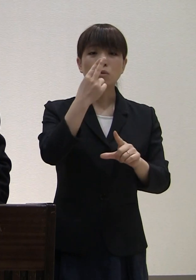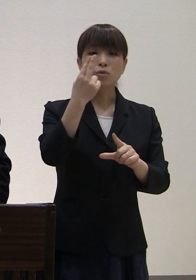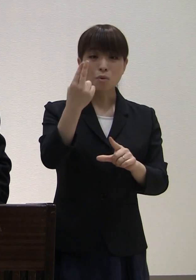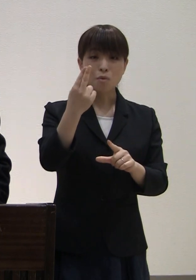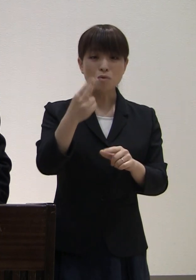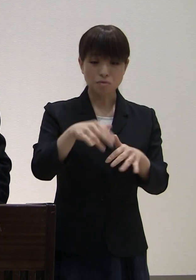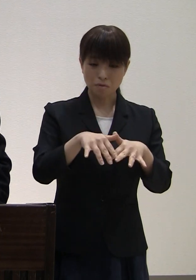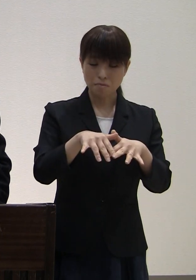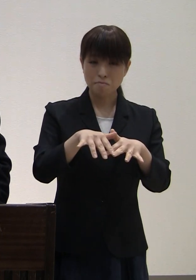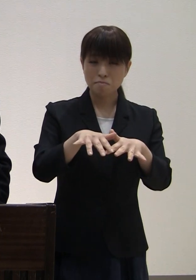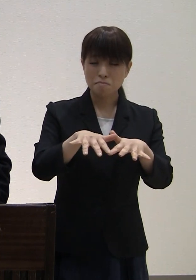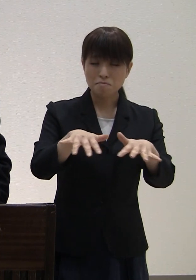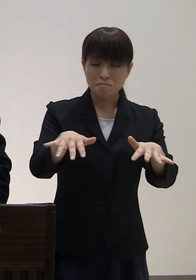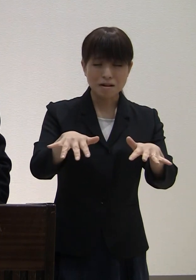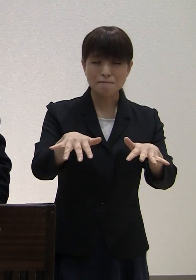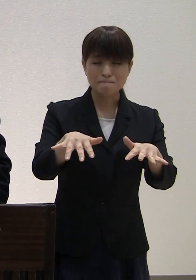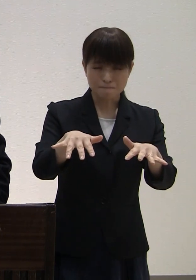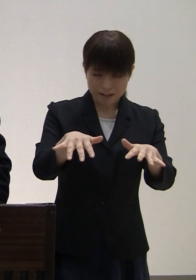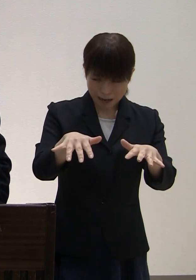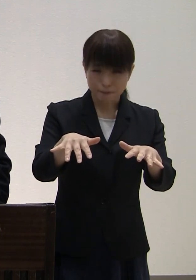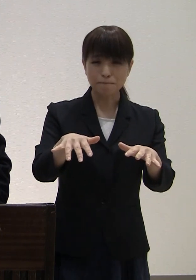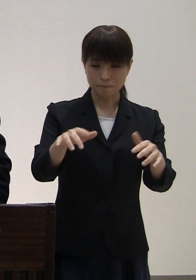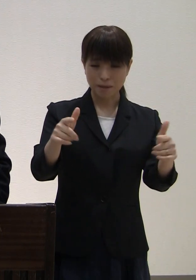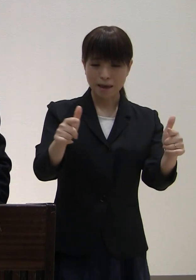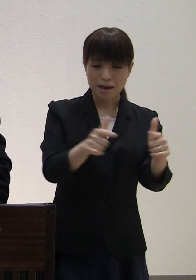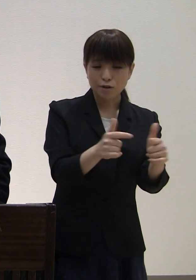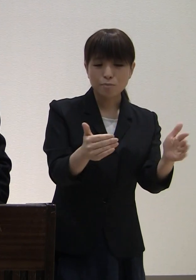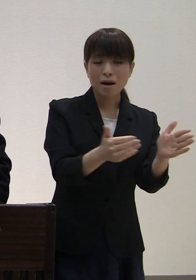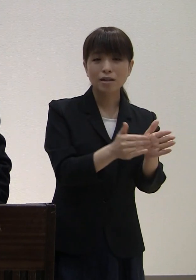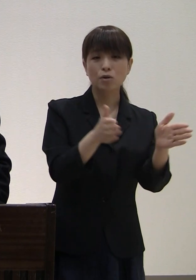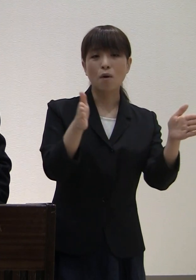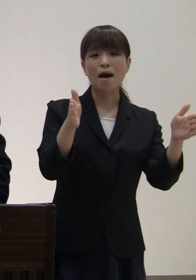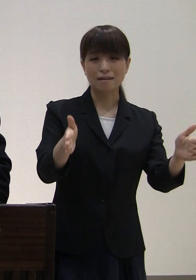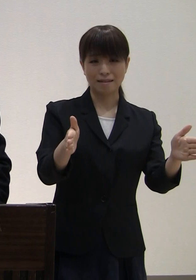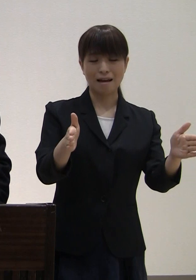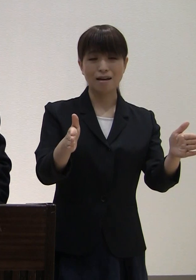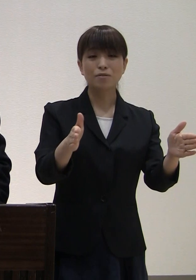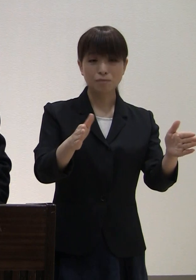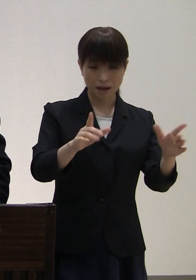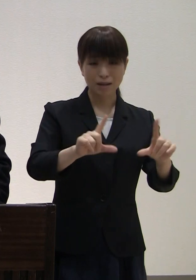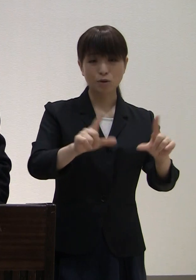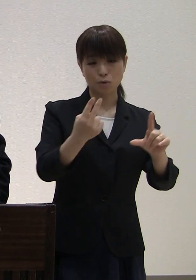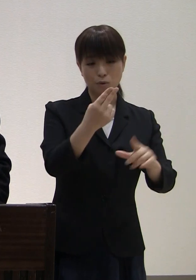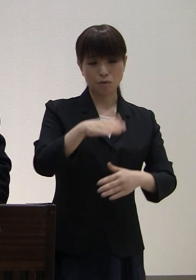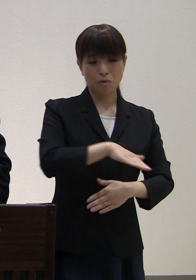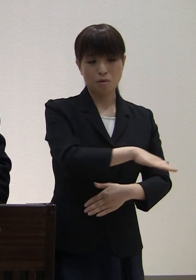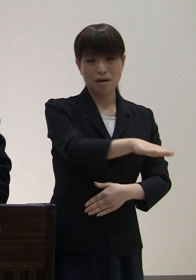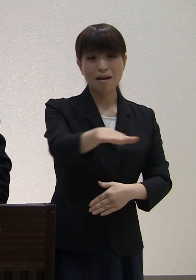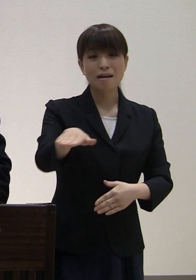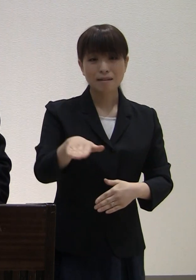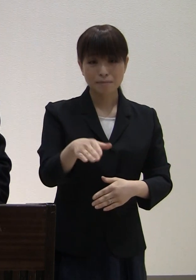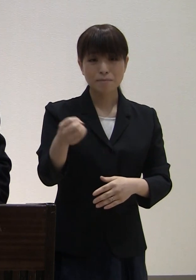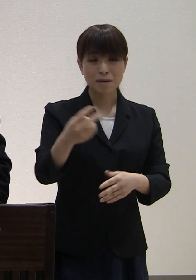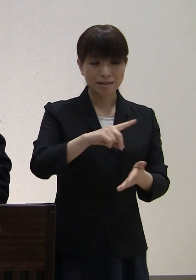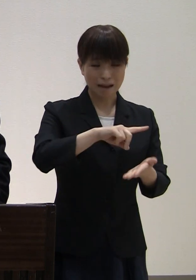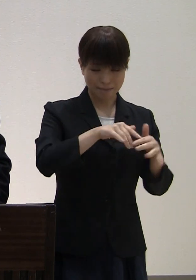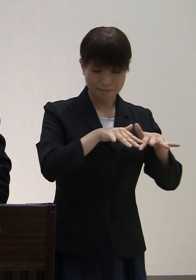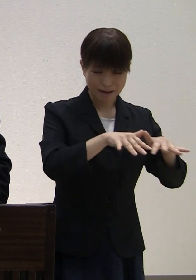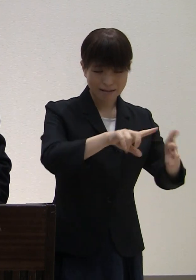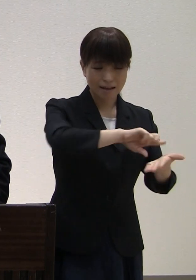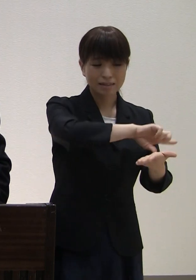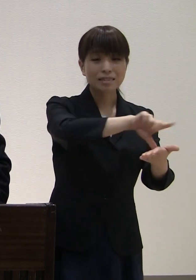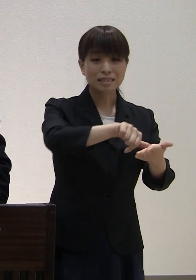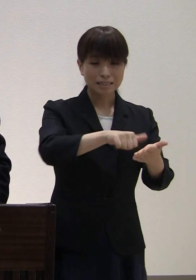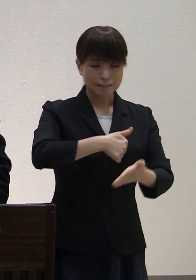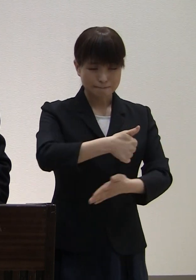大が落ち着くまでの当分の間、首都圏など感染拡大地域への普及の往